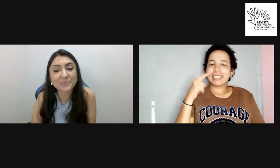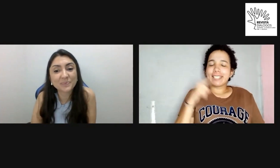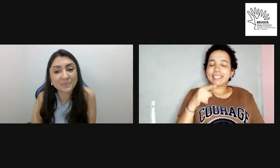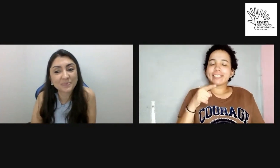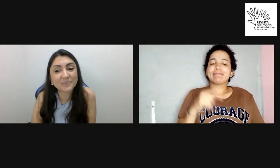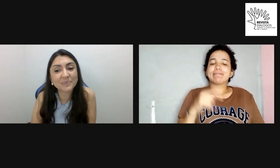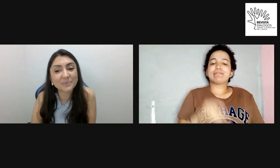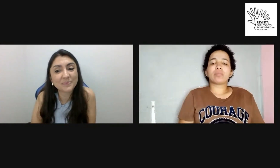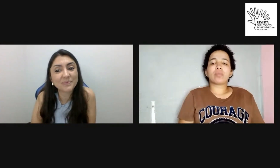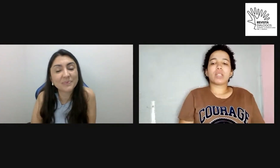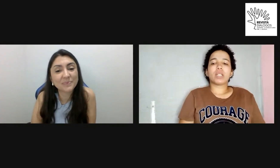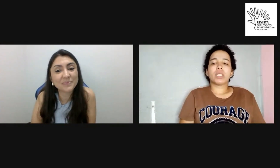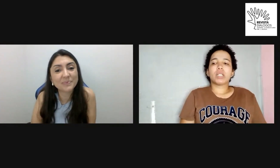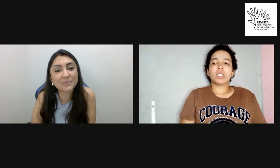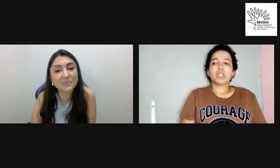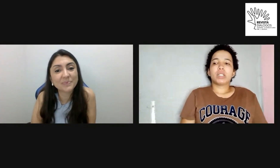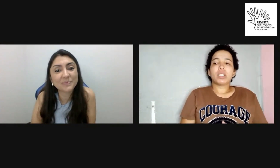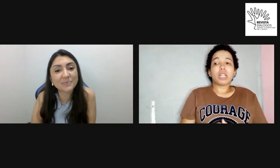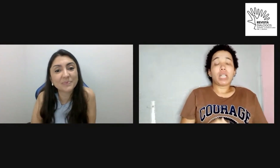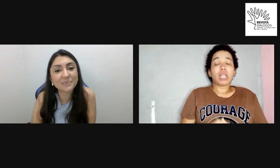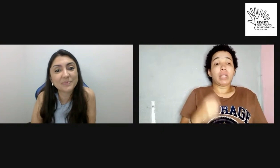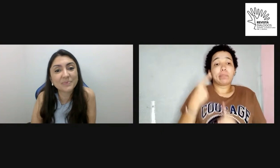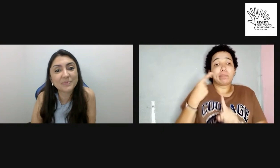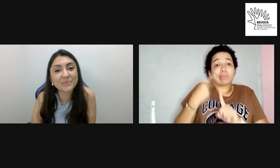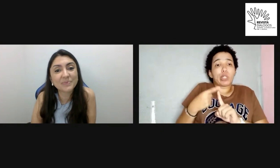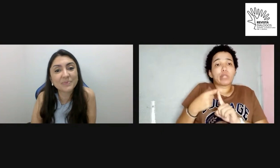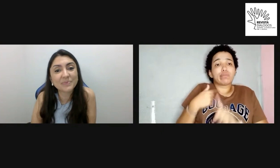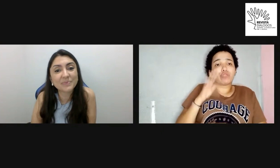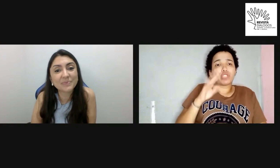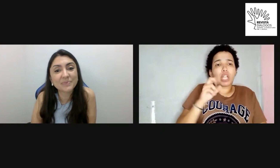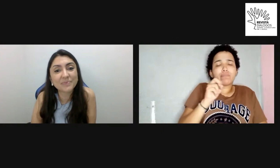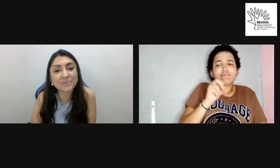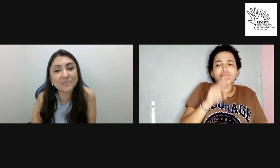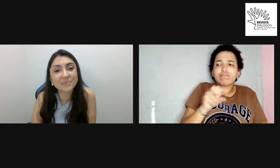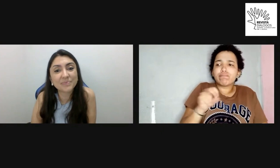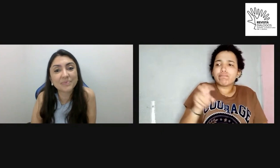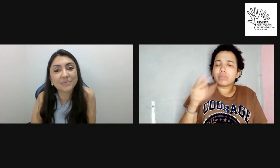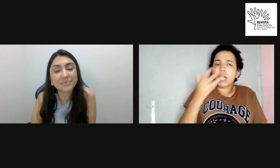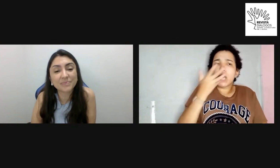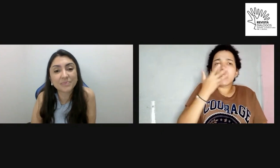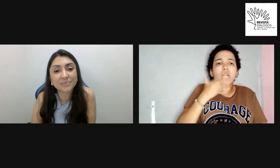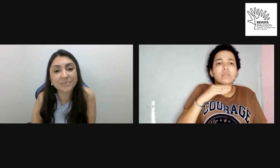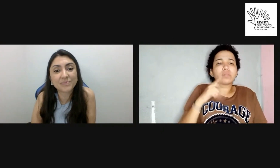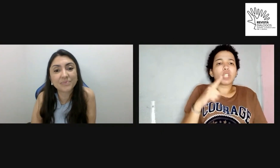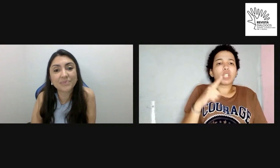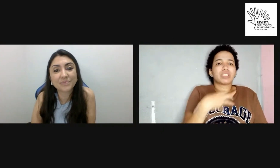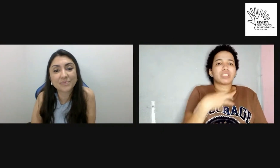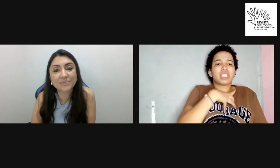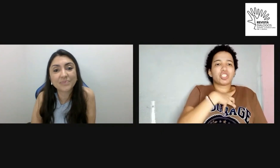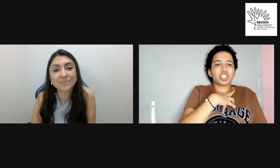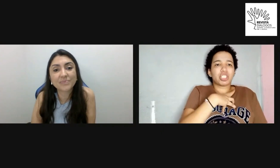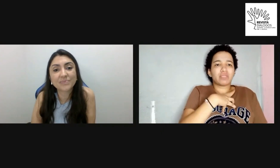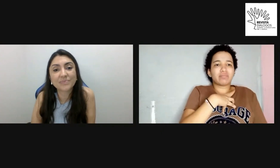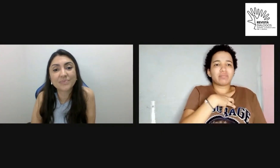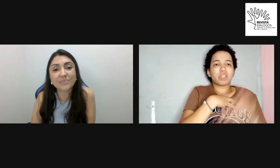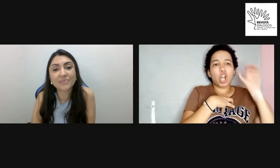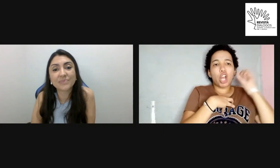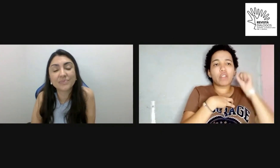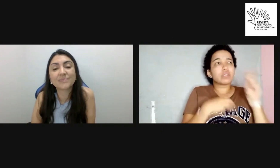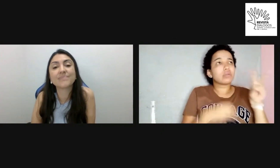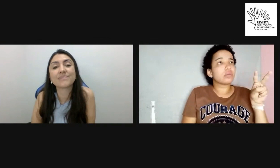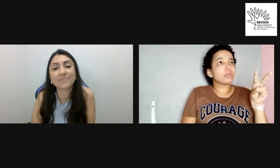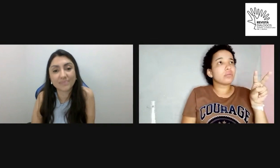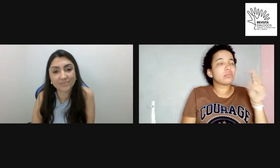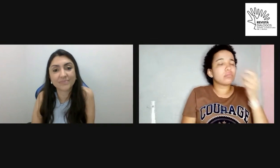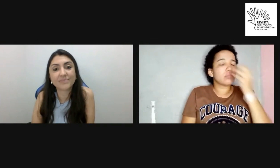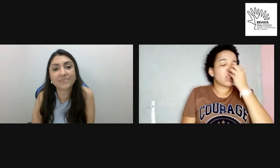Sim, é muito importante, porque já percebi que as crianças não sentem nada quando têm contato